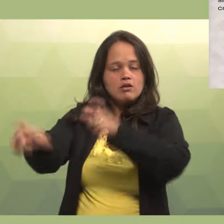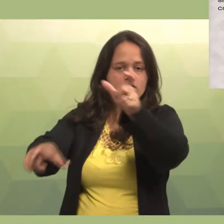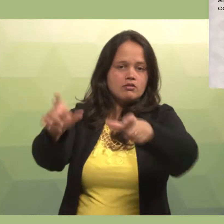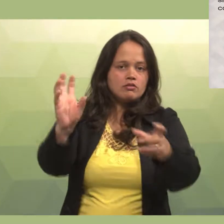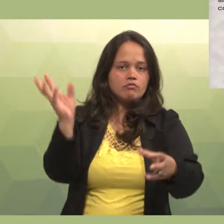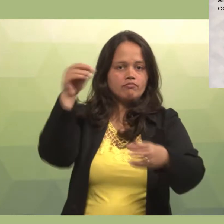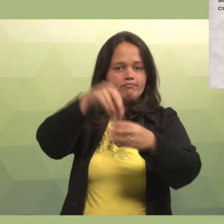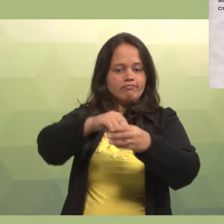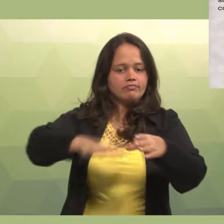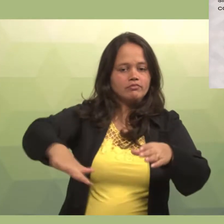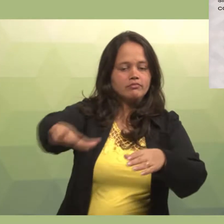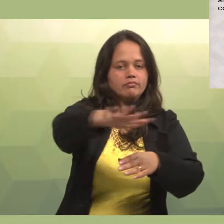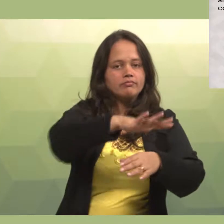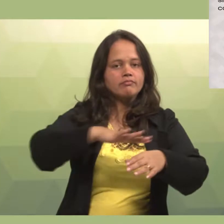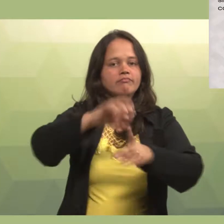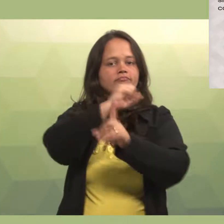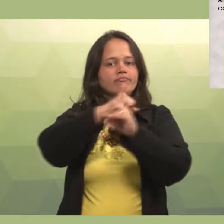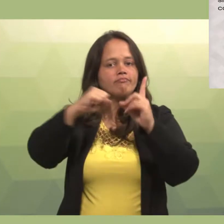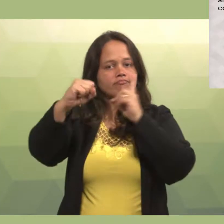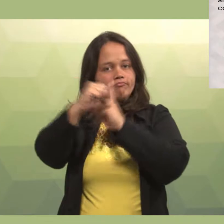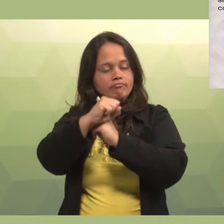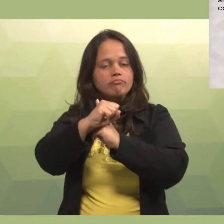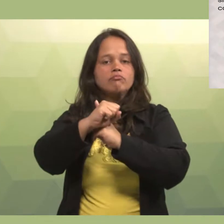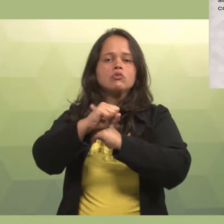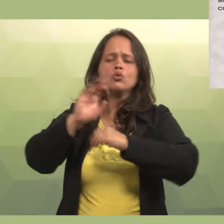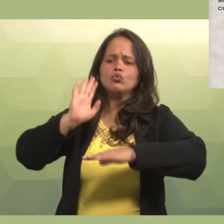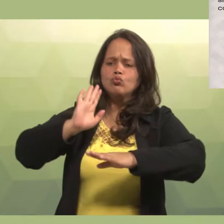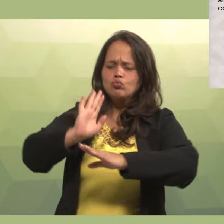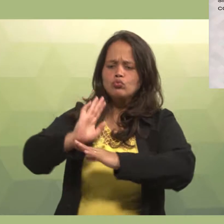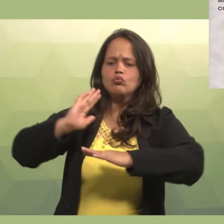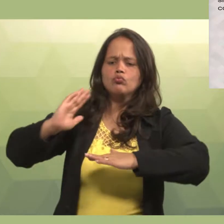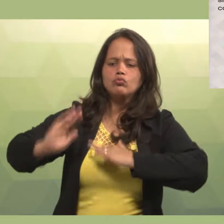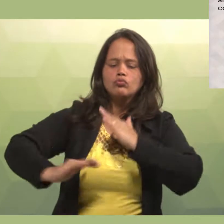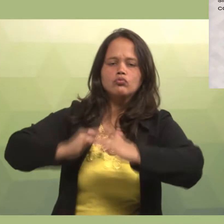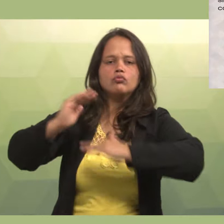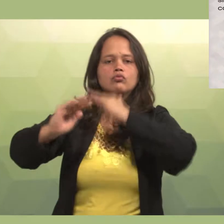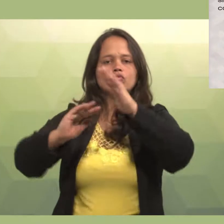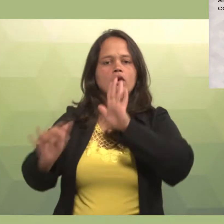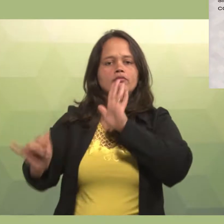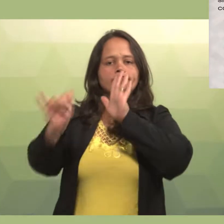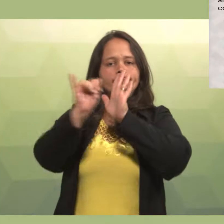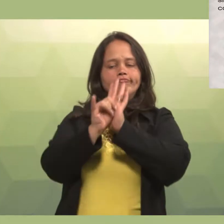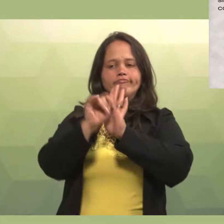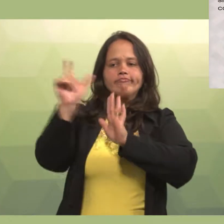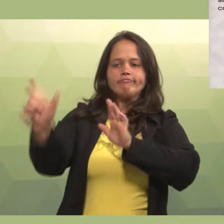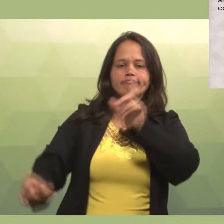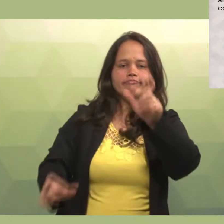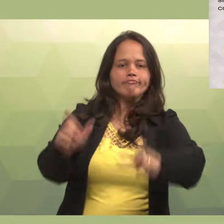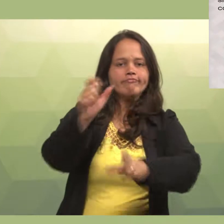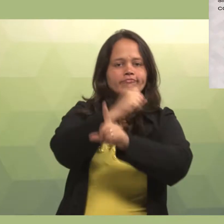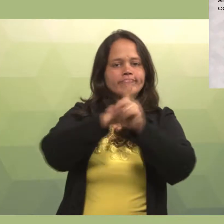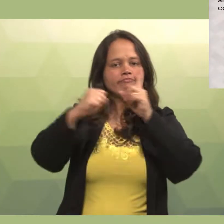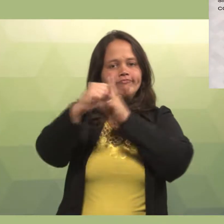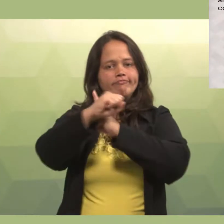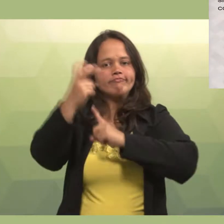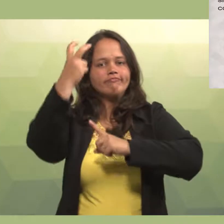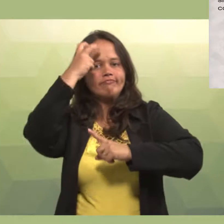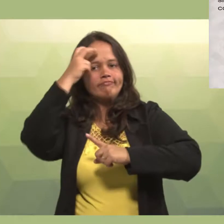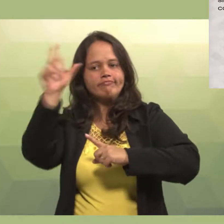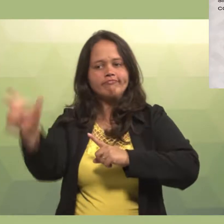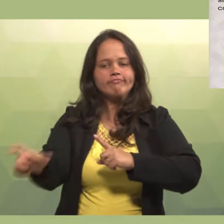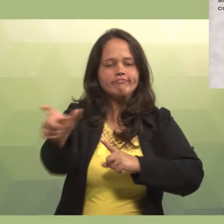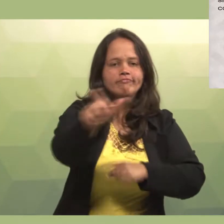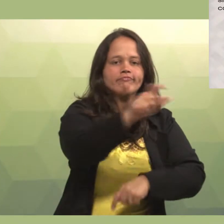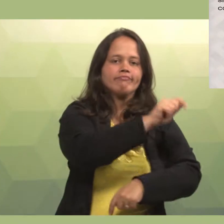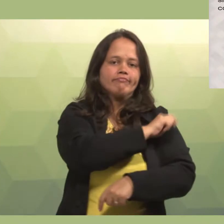social e contribuem intensamente para a construção de identidades socioculturais dos educandos.